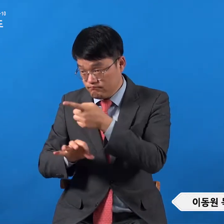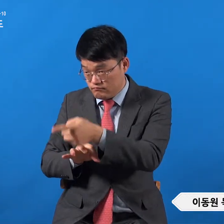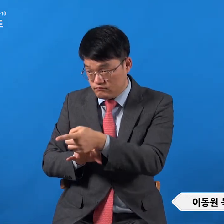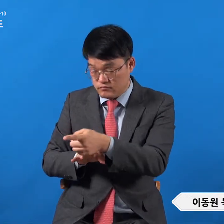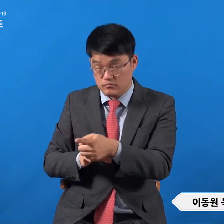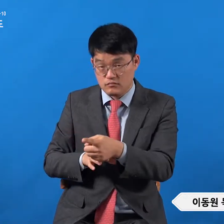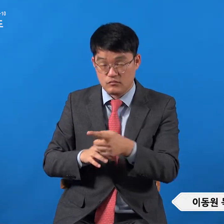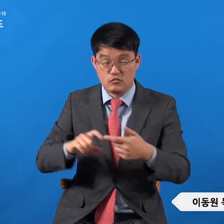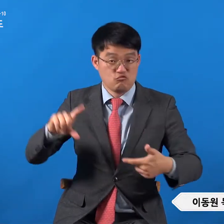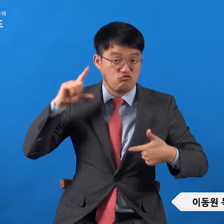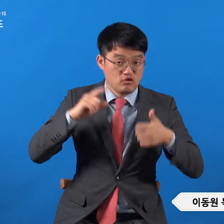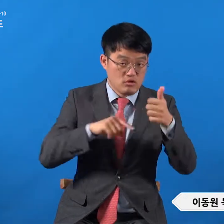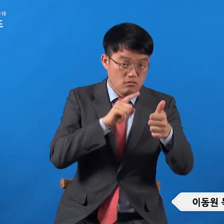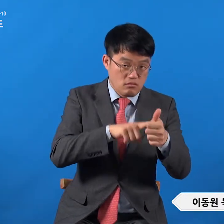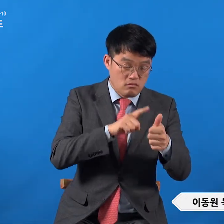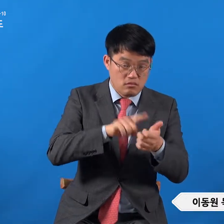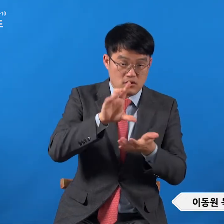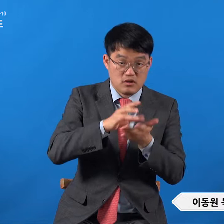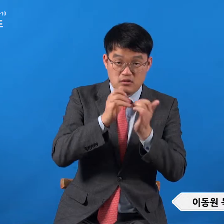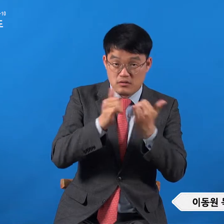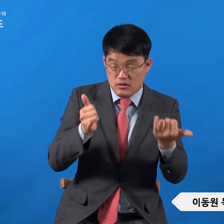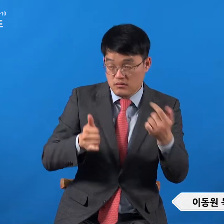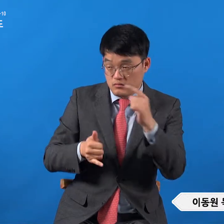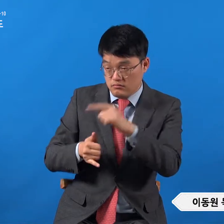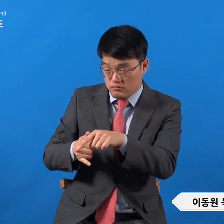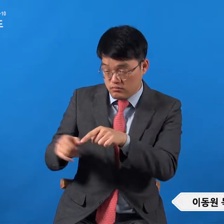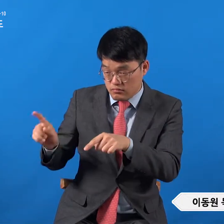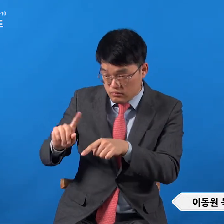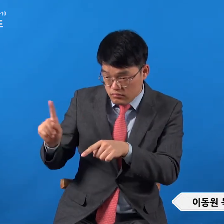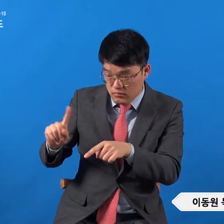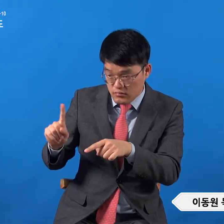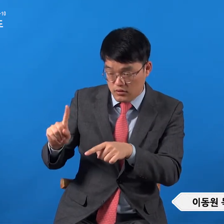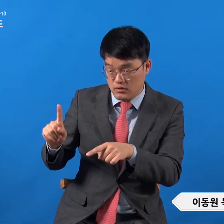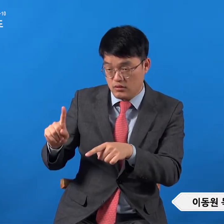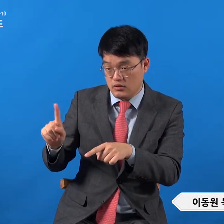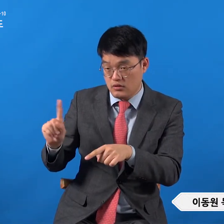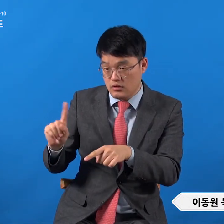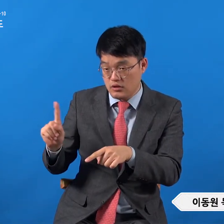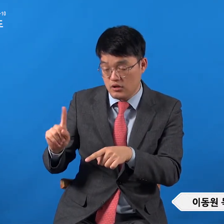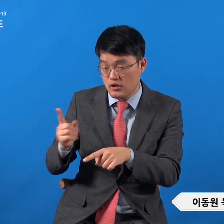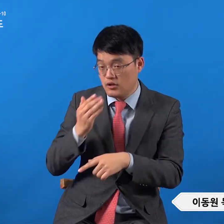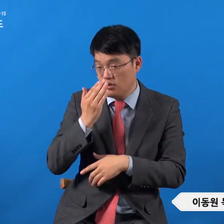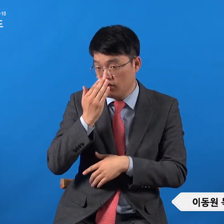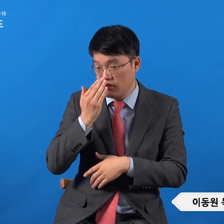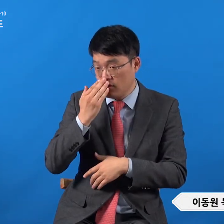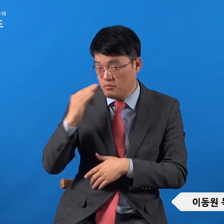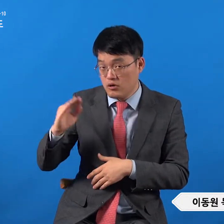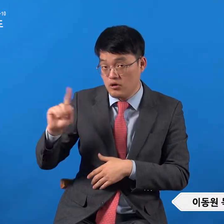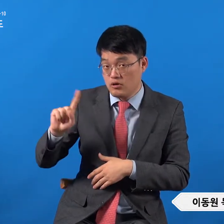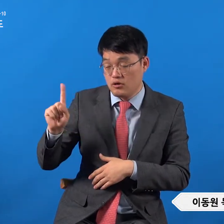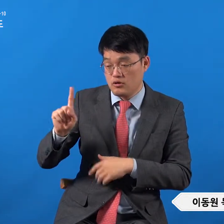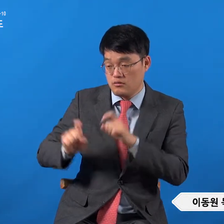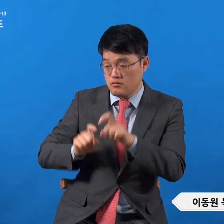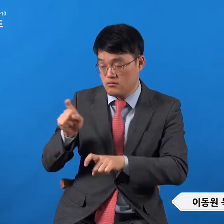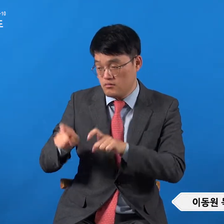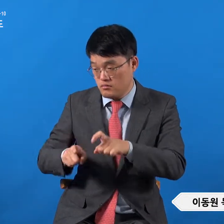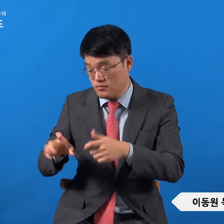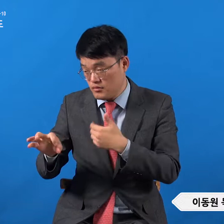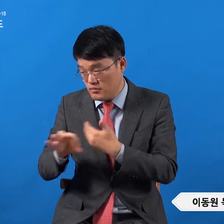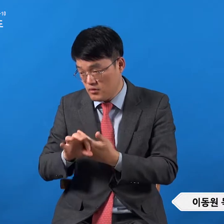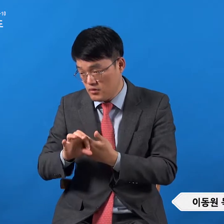골짜기에 들어서자마자 아블론이라는 파괴자가 등장해서 치열한 영적 싸움을 싸우게